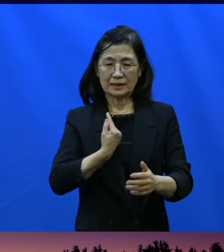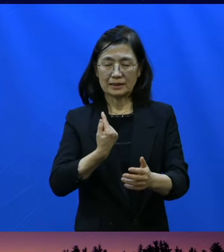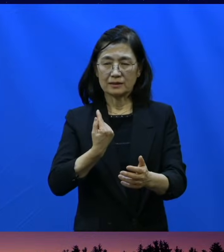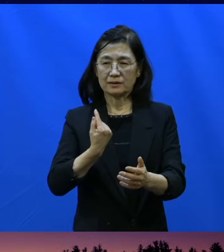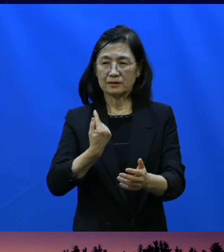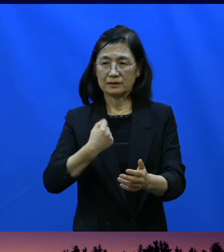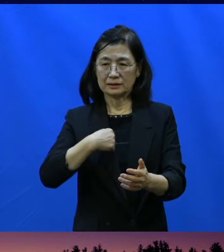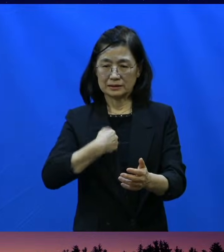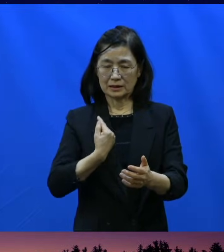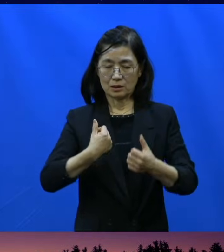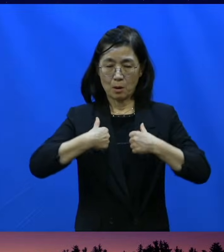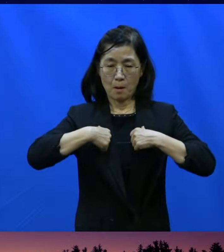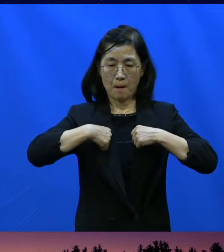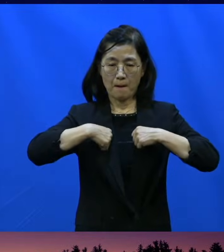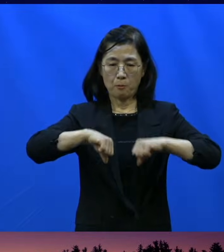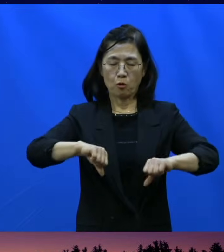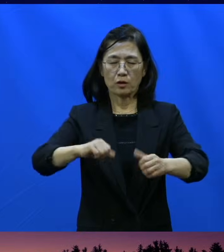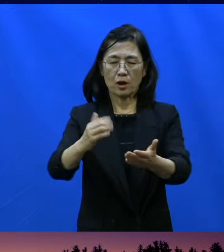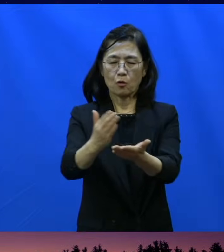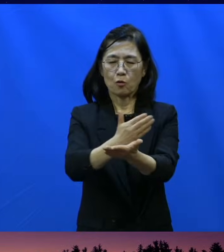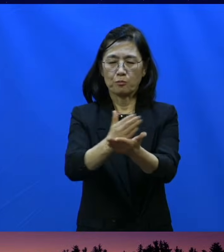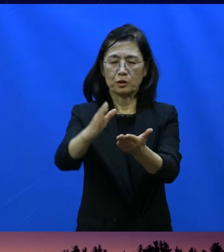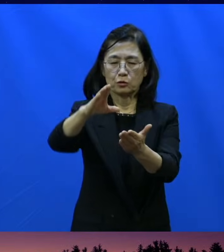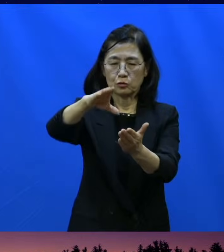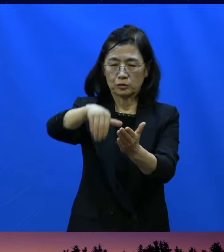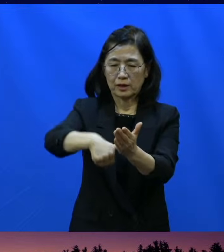오셔서 일어나십니다.